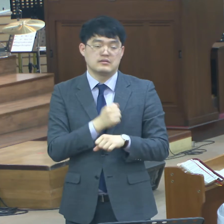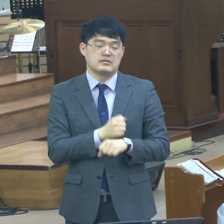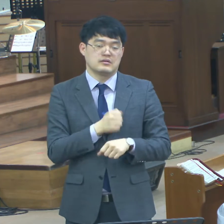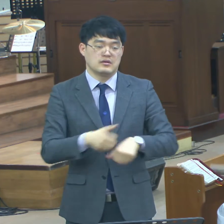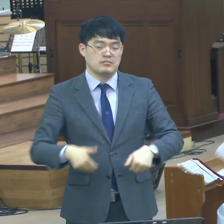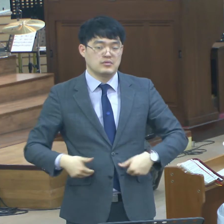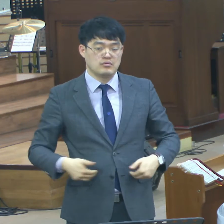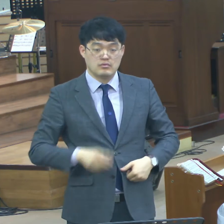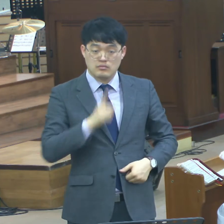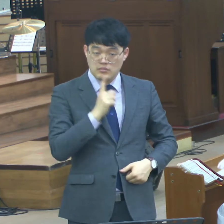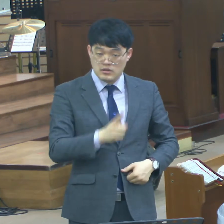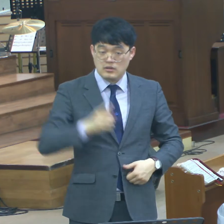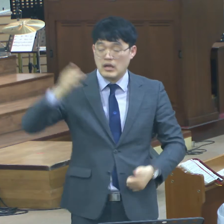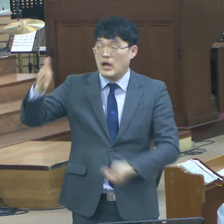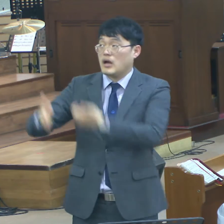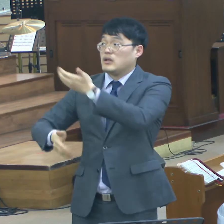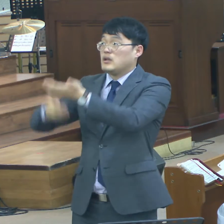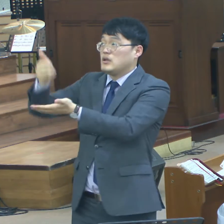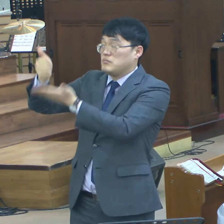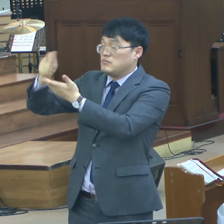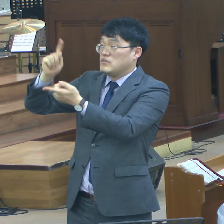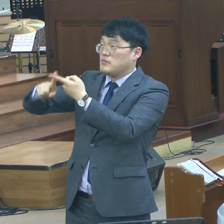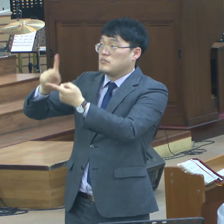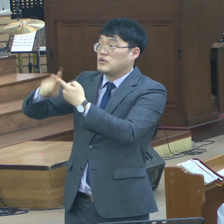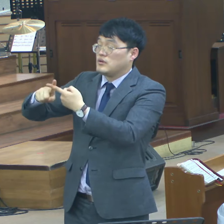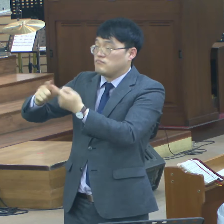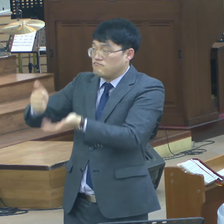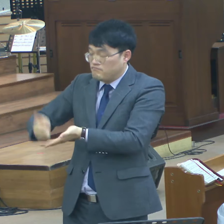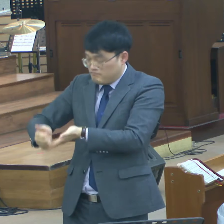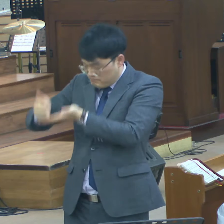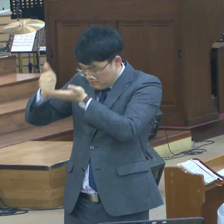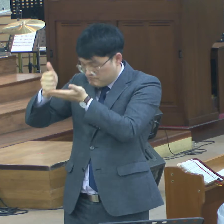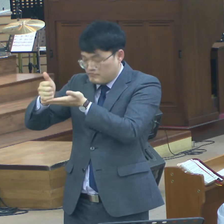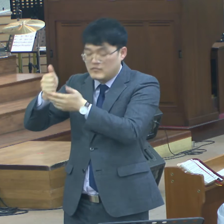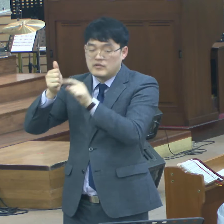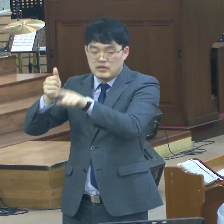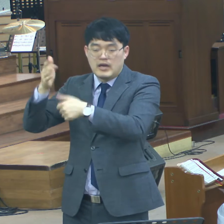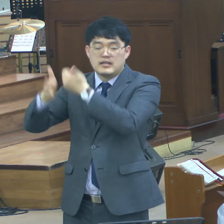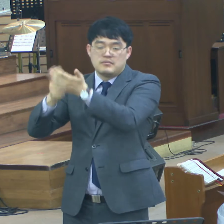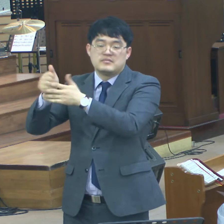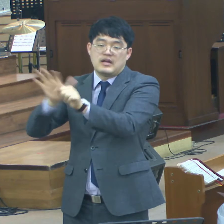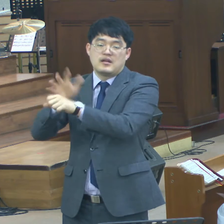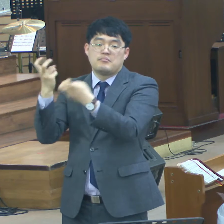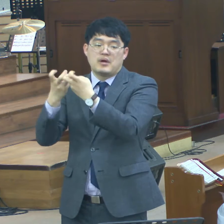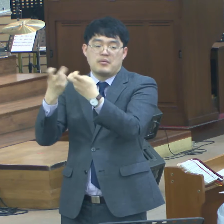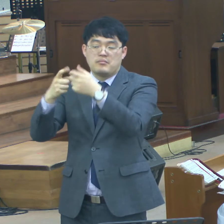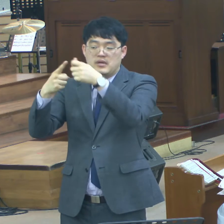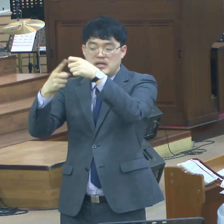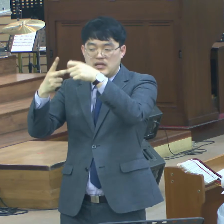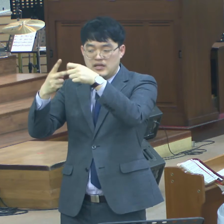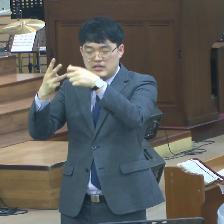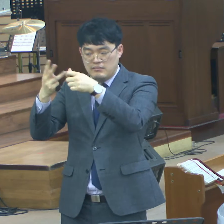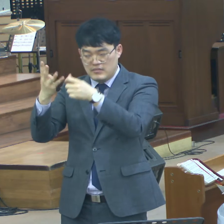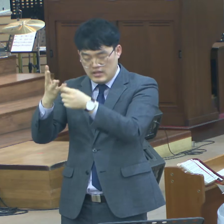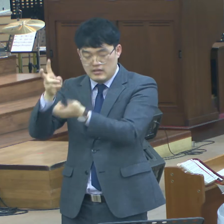하나님답게 섬기는 것, 이것이 하나님 사랑이라고 가르쳐 주세요. 그 다음 이웃을 사랑하라. 첫 번째 나온 게